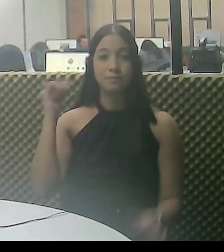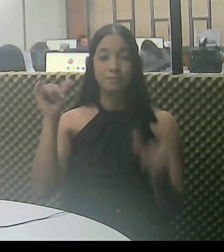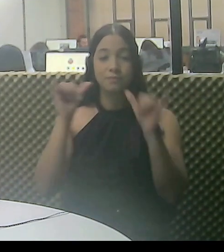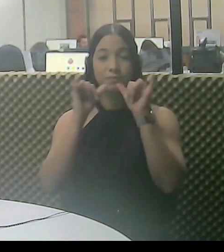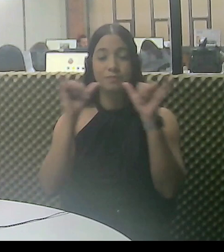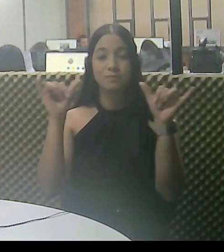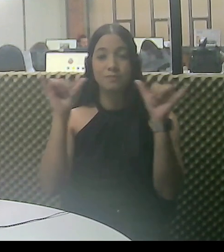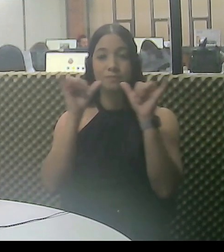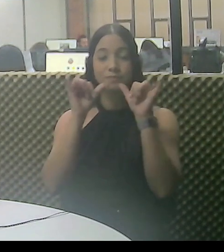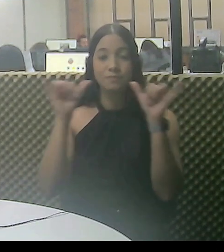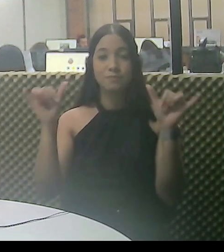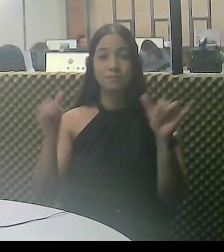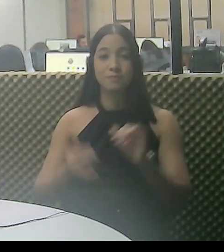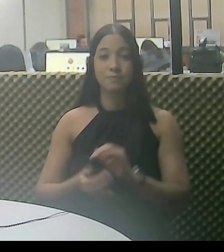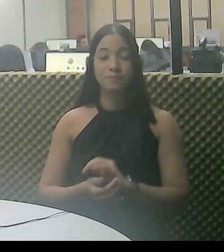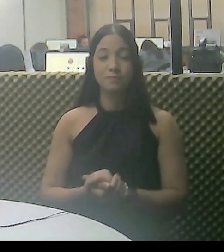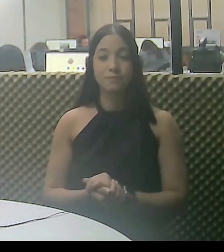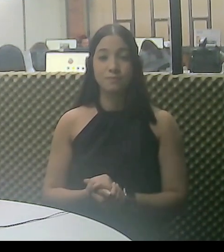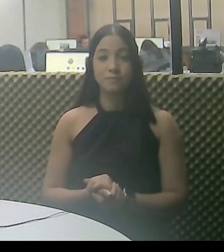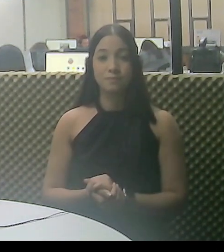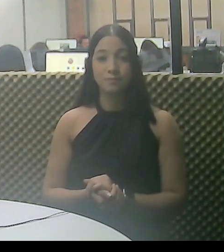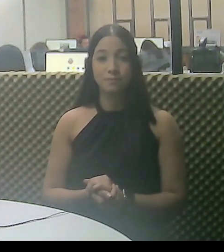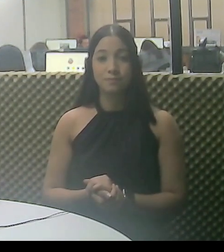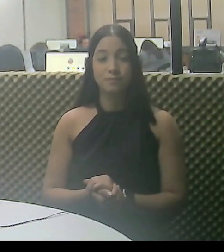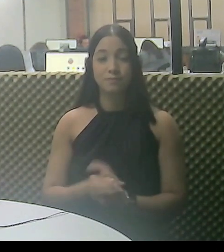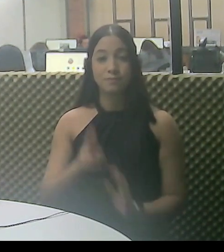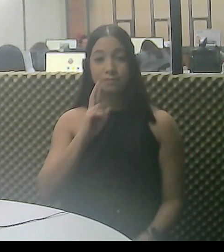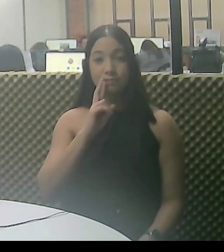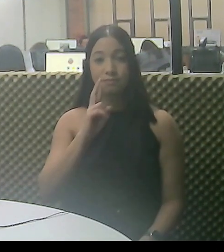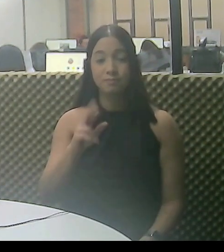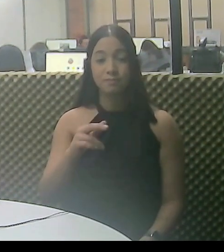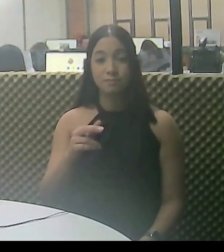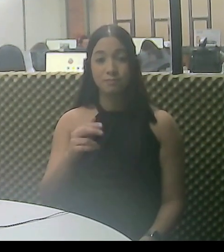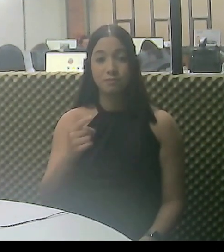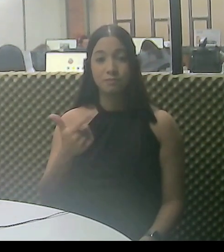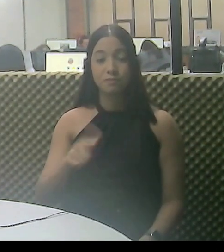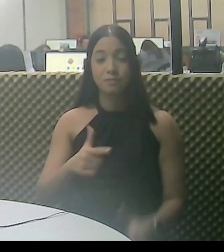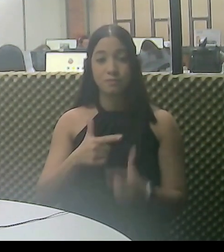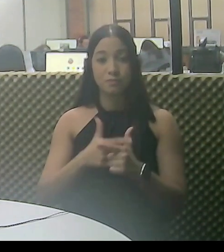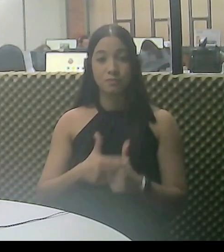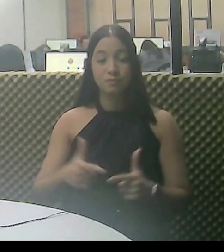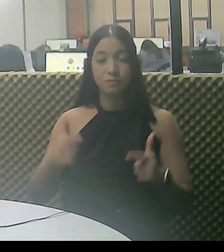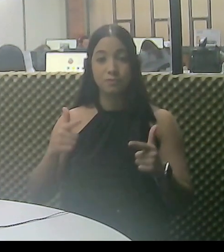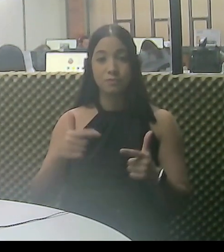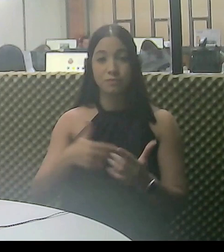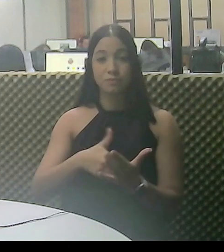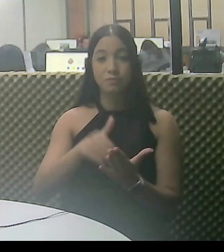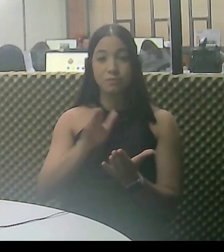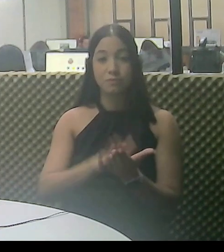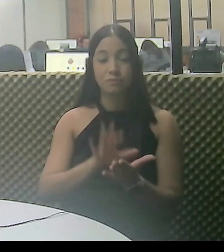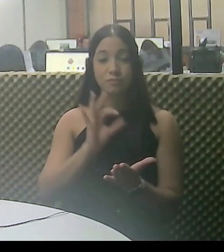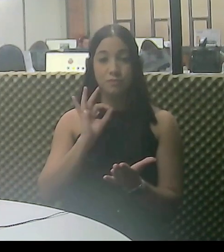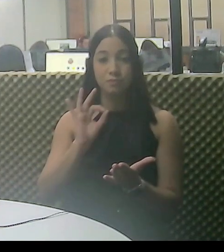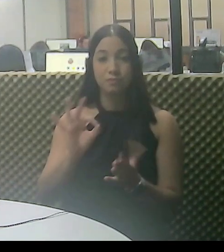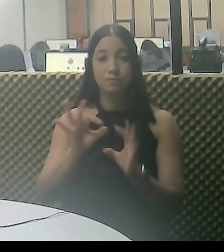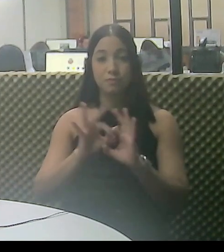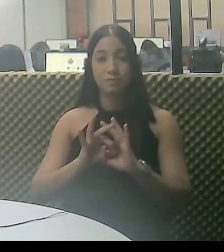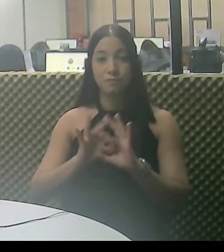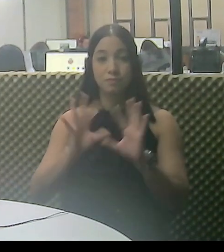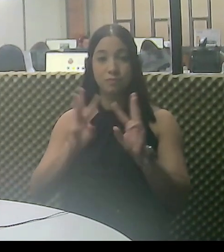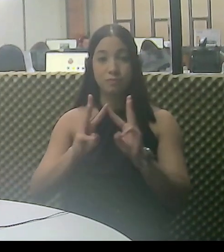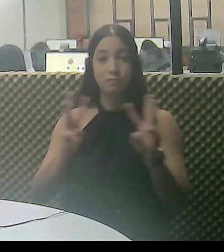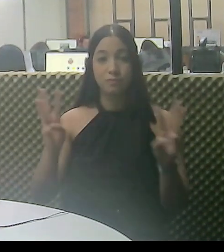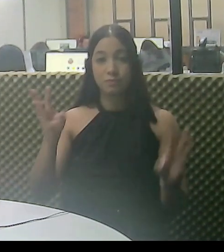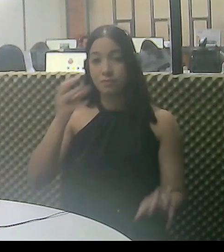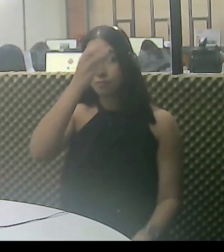Giro de notícias. O resultado de mais um sorteio mensal do programa Nota Certa já está disponível no